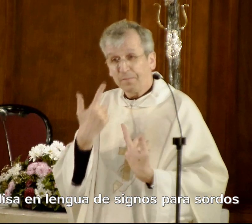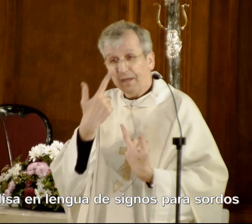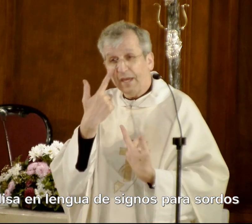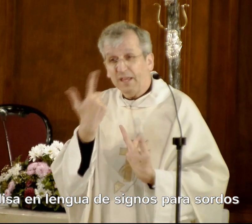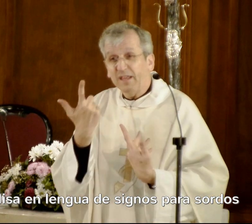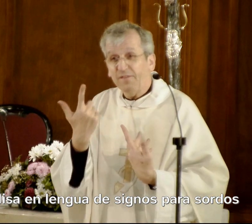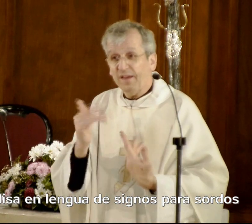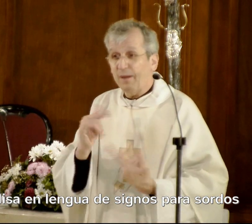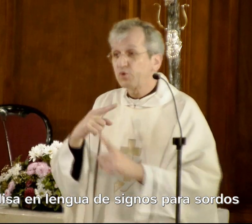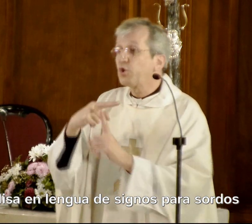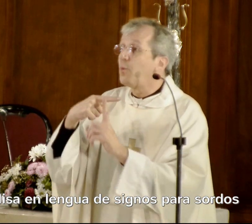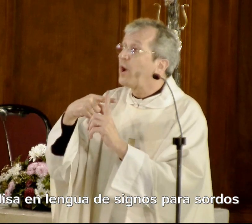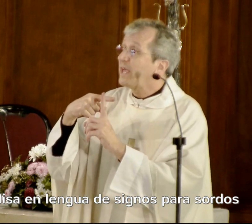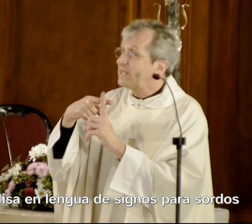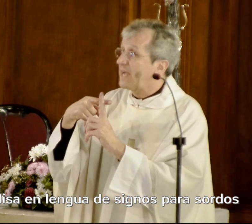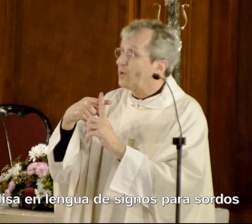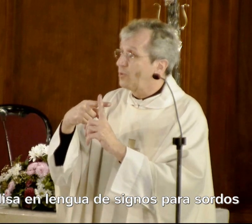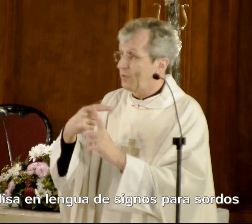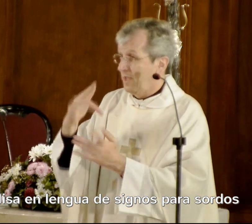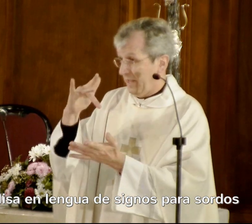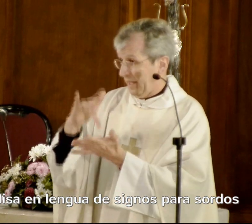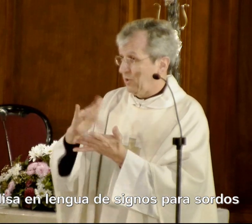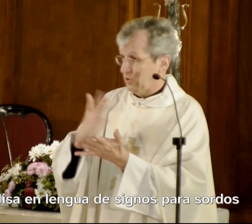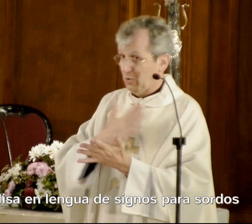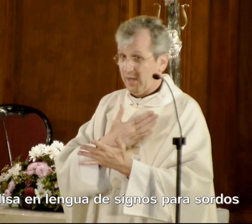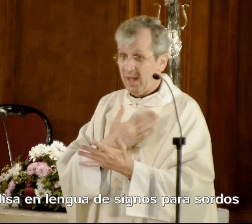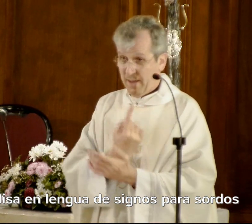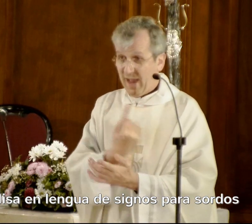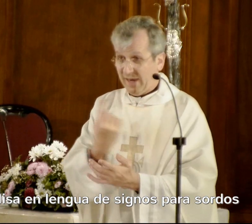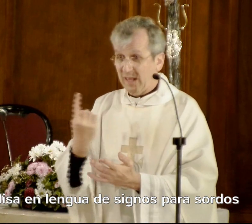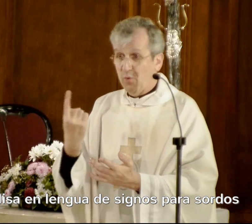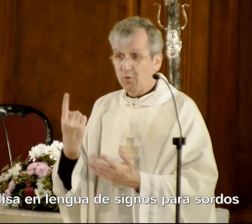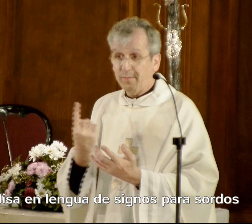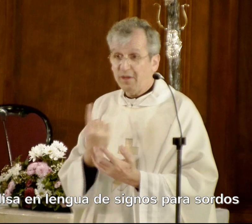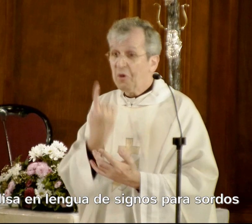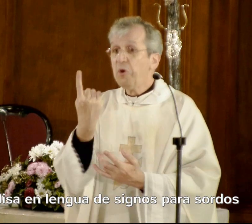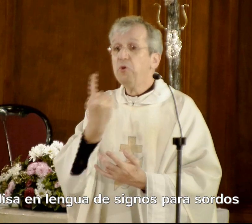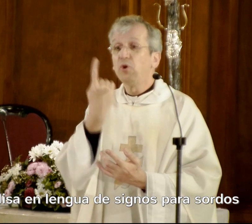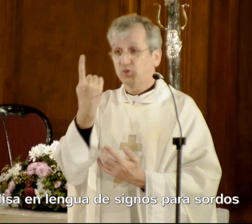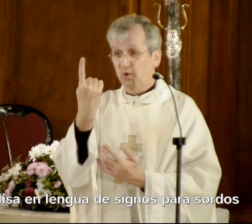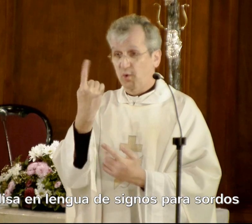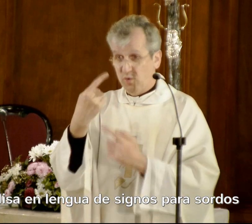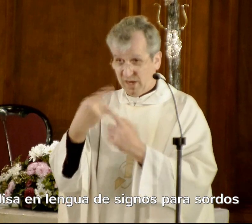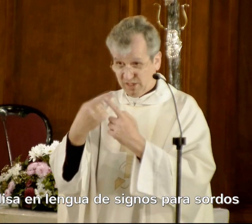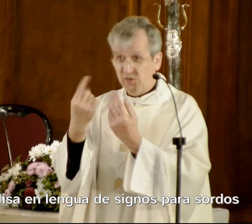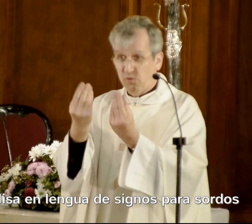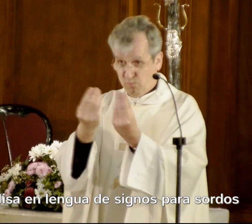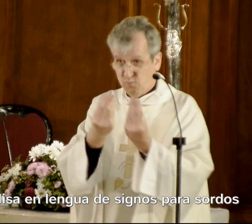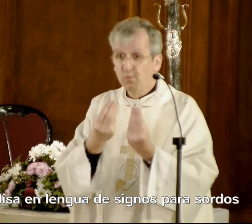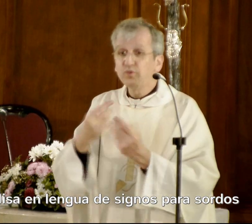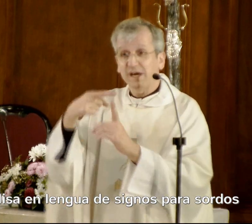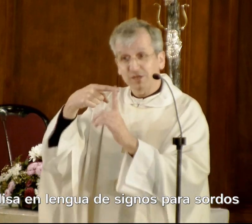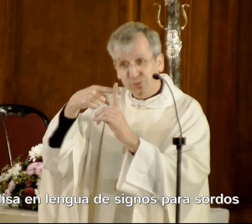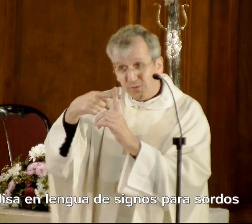y que identificamos como esa cruz que nos toca a cada uno vivir. No solo una, sino muchas